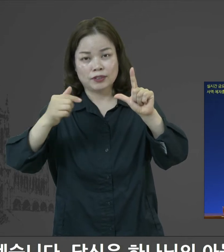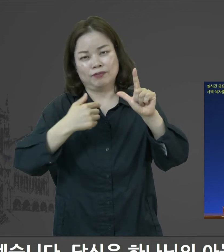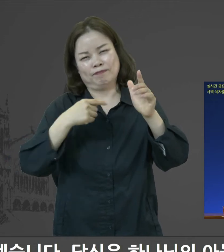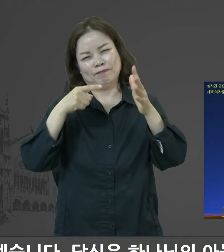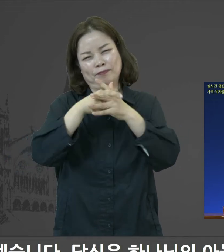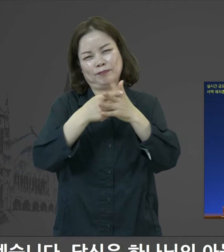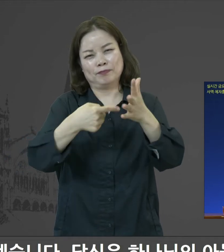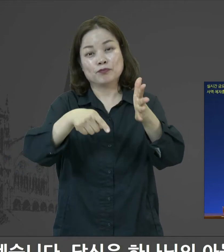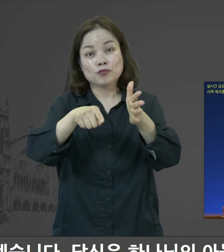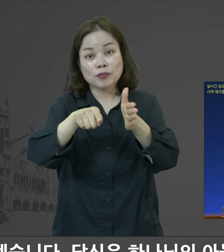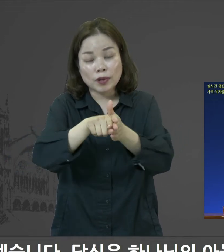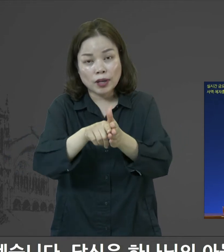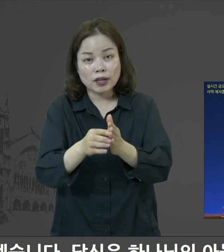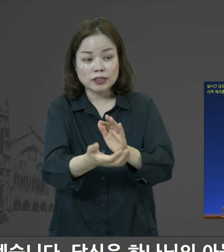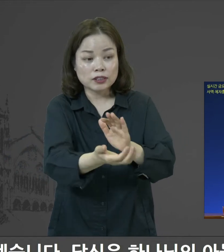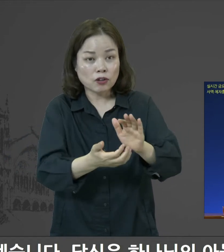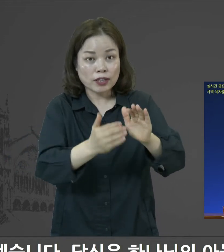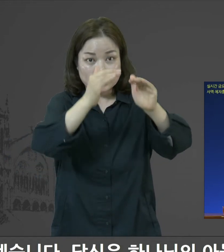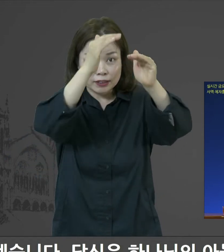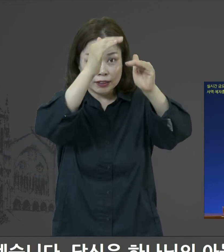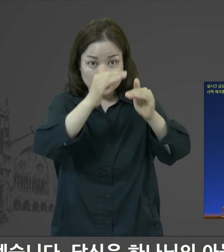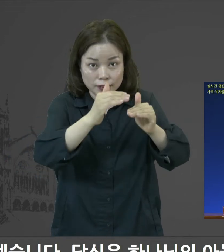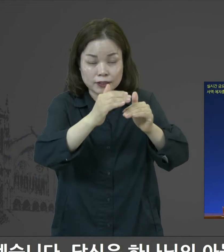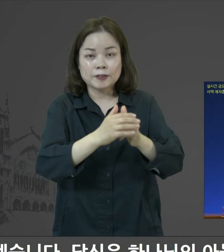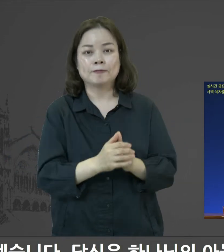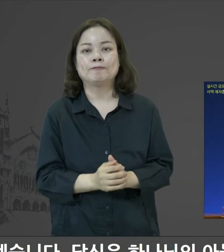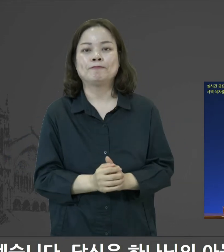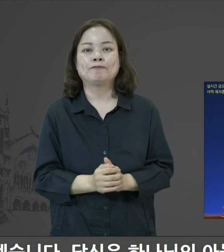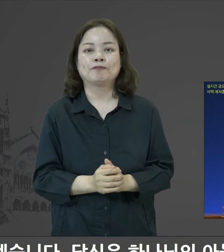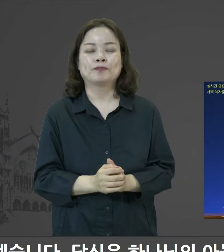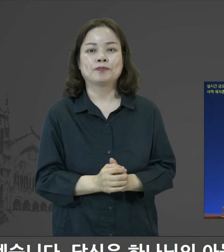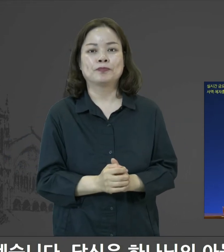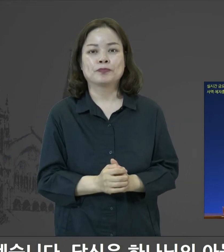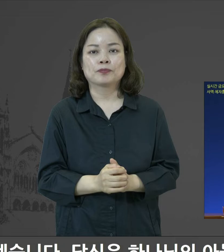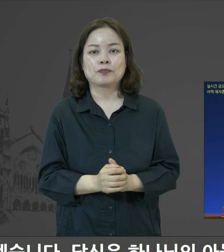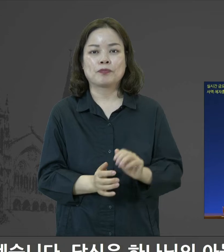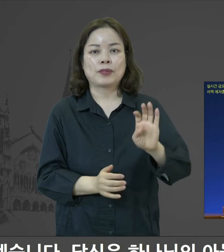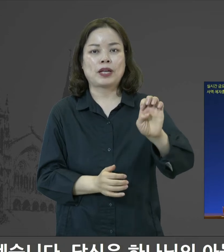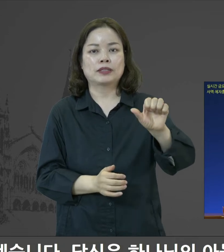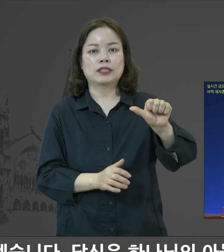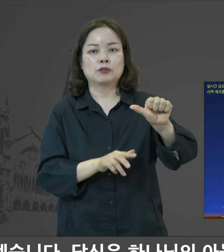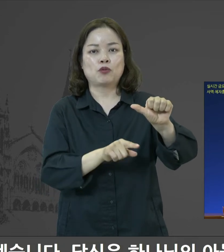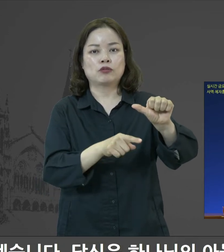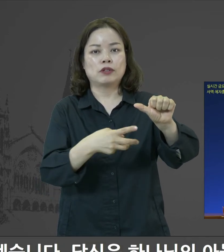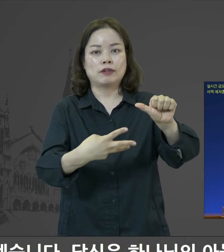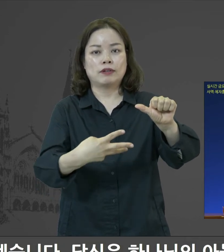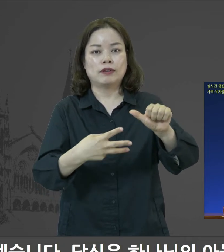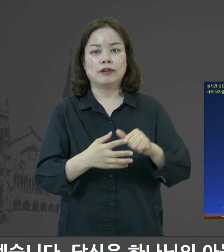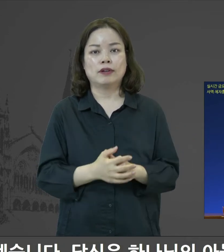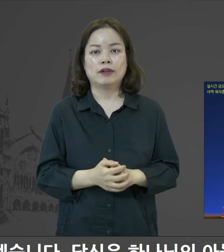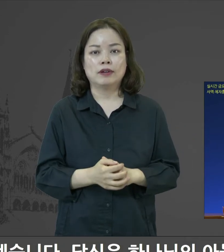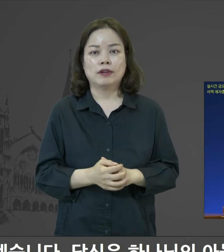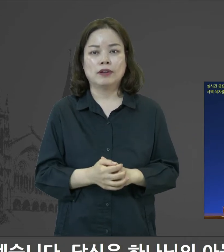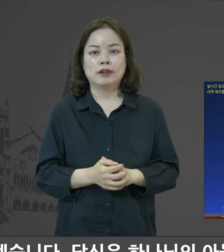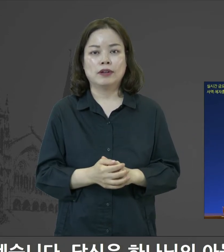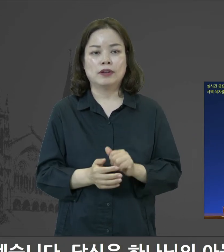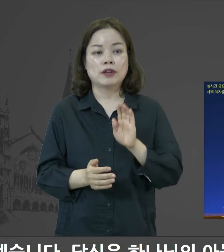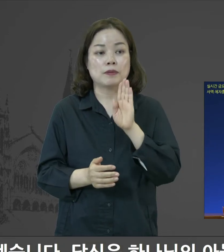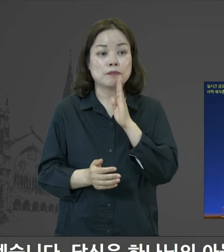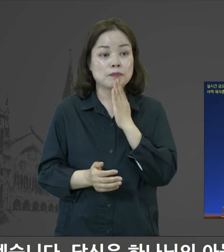이 앞에 일어났던 일을 좀 잠깐 살펴볼 필요가 있는데 45절로 돌아가십시다.